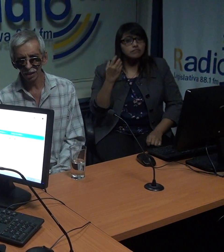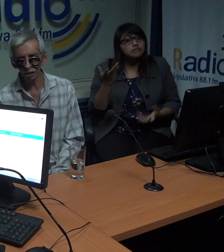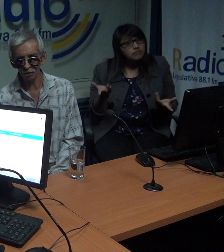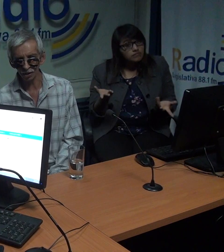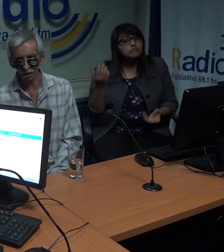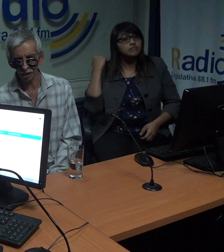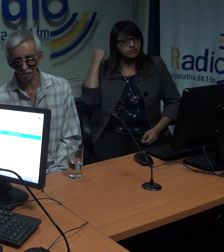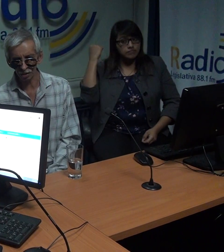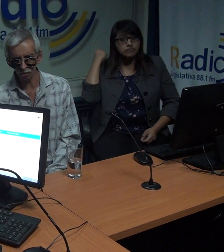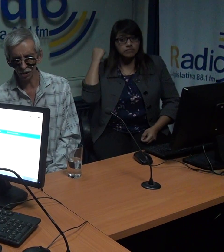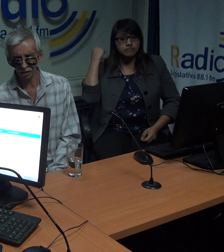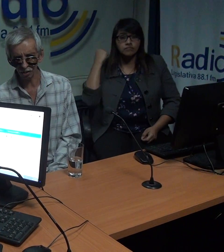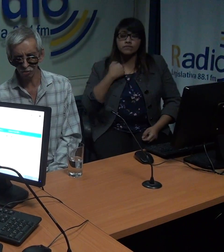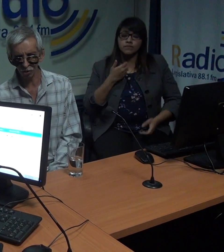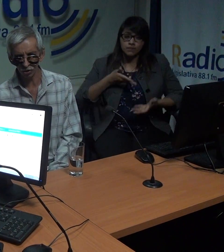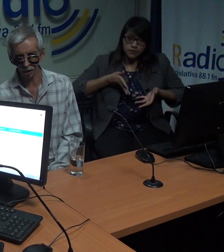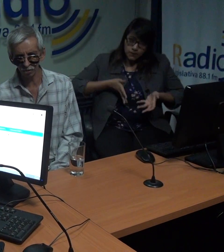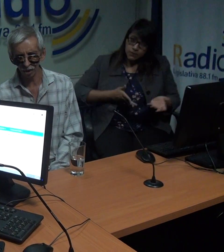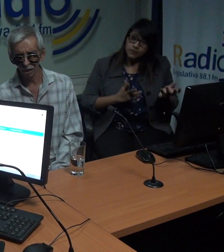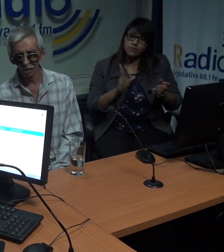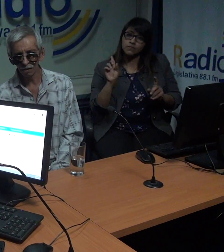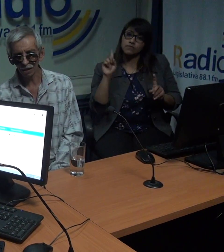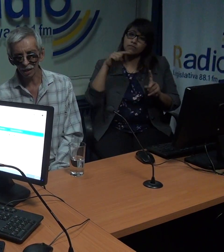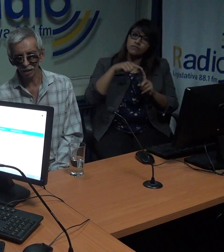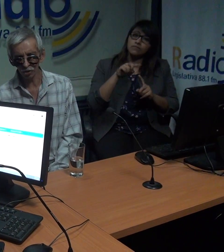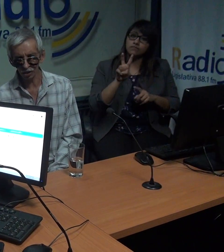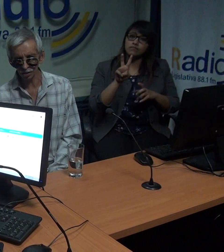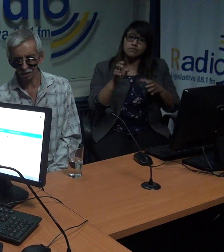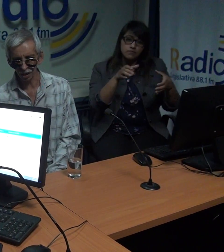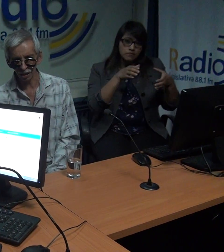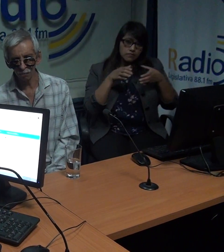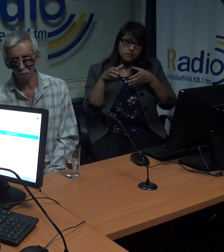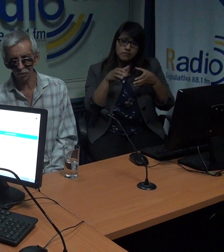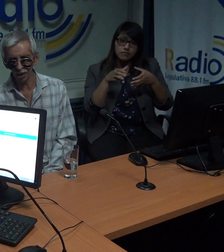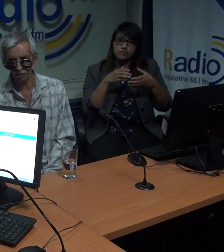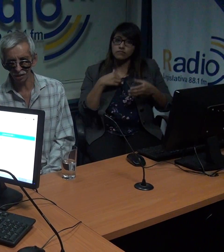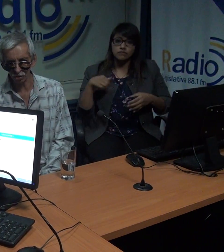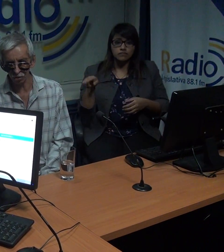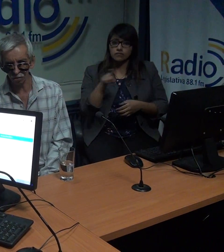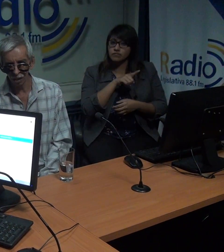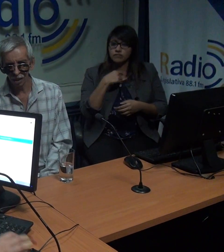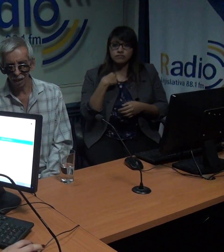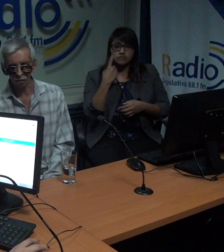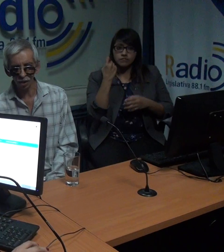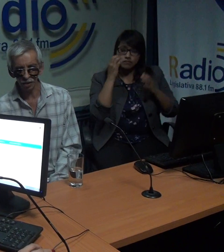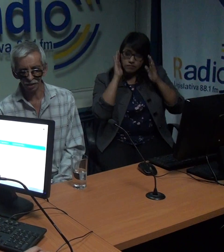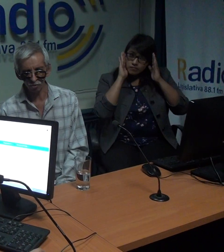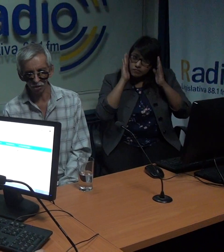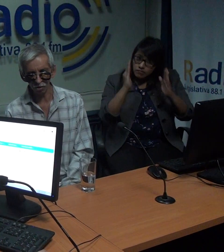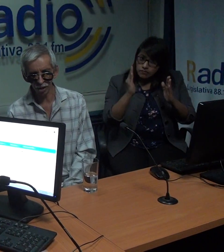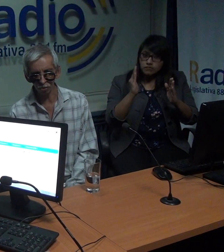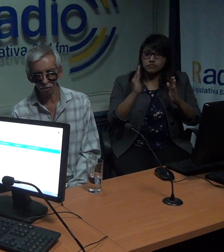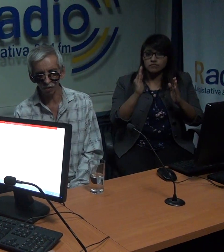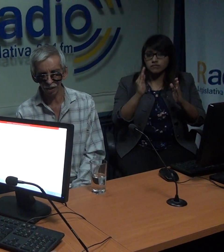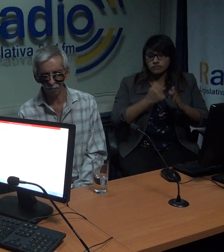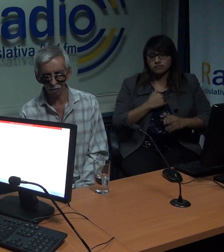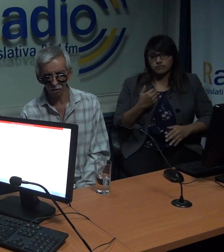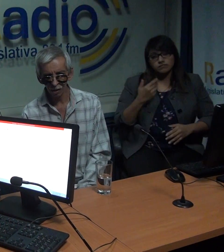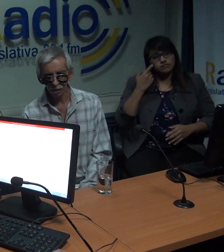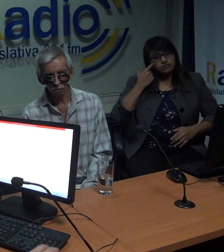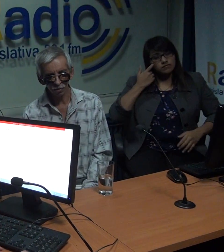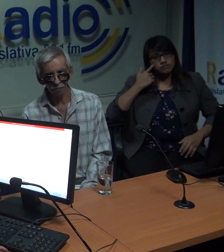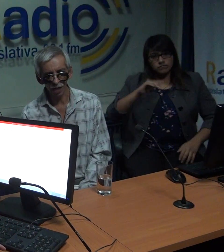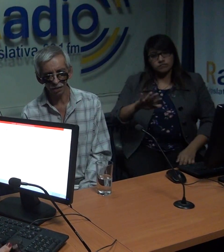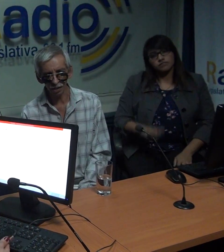importante en los recién nacidos de 1 a 2 años, que ellos no ponen atención a cualquier situación que uno, por